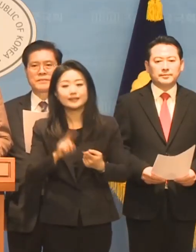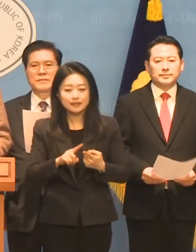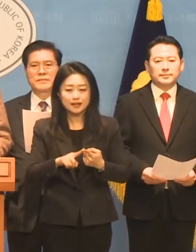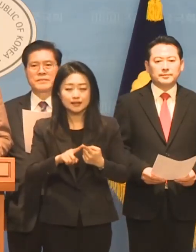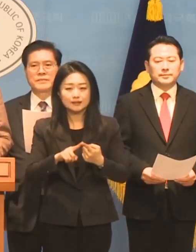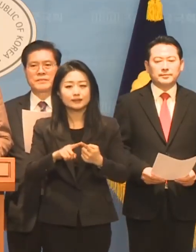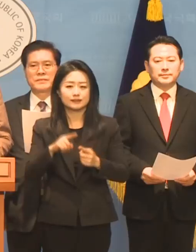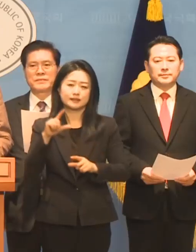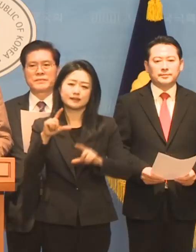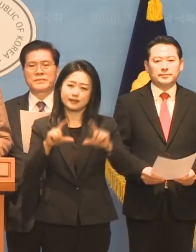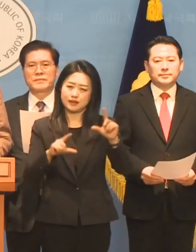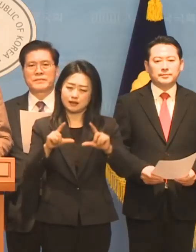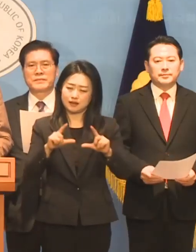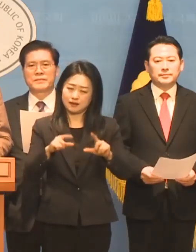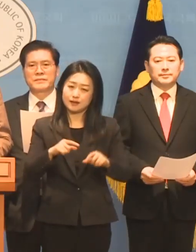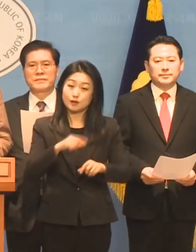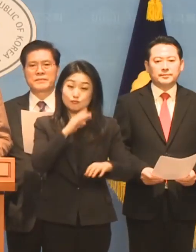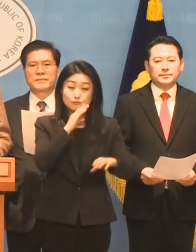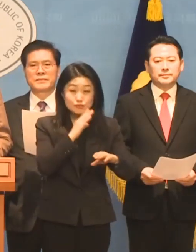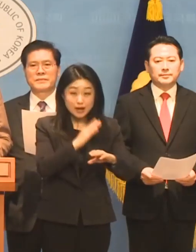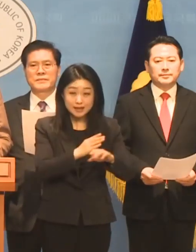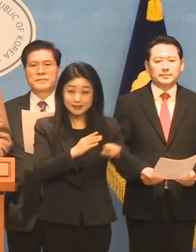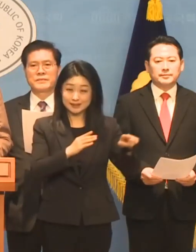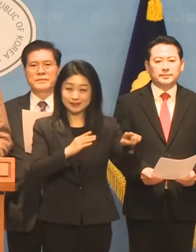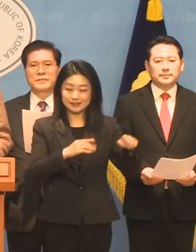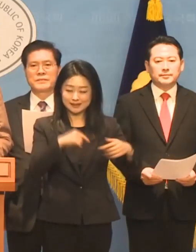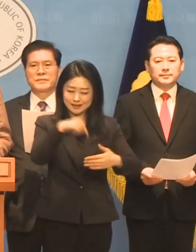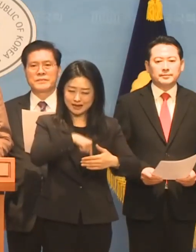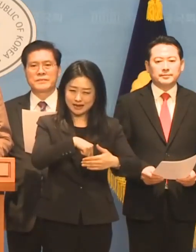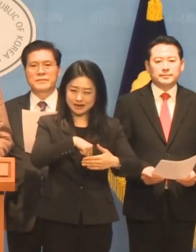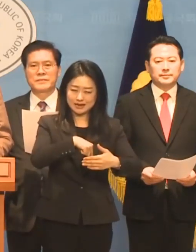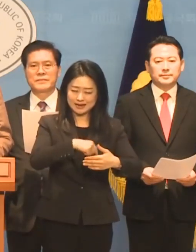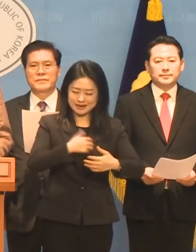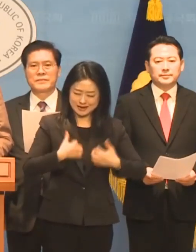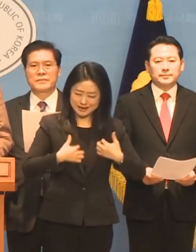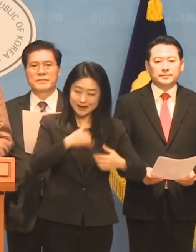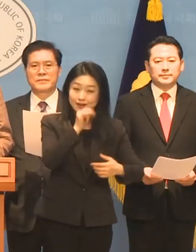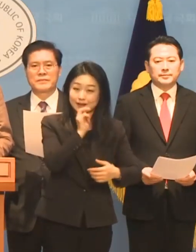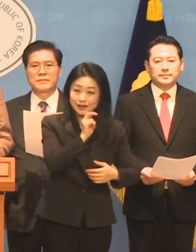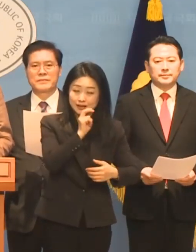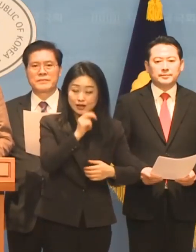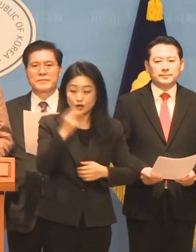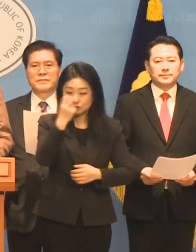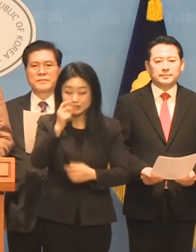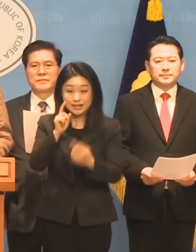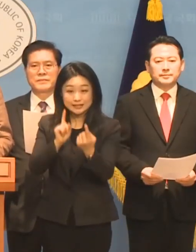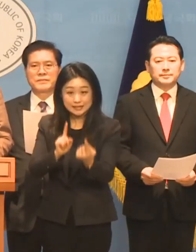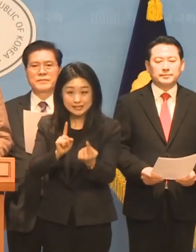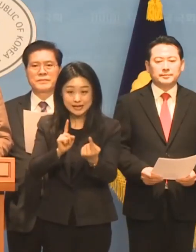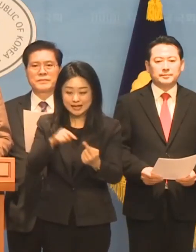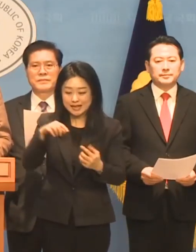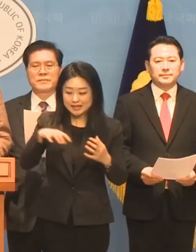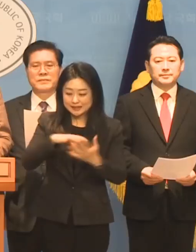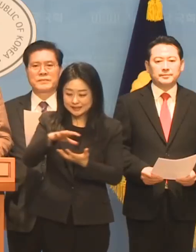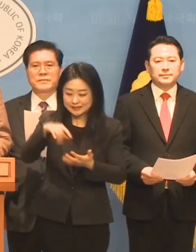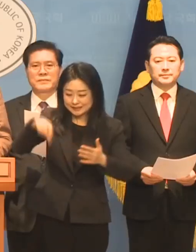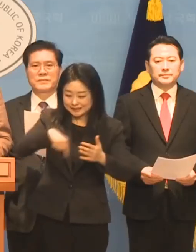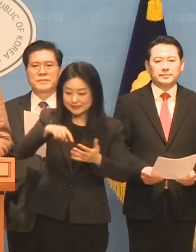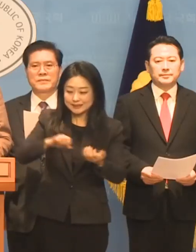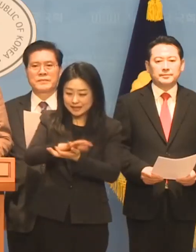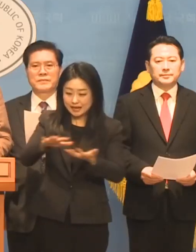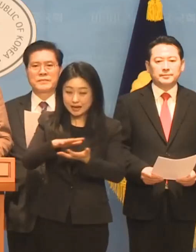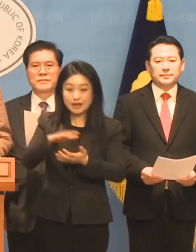행위이며 북한이 크게 환영할 만한 내용입니다. 수사 대상에 내란 행위를 선전선동한